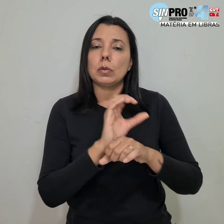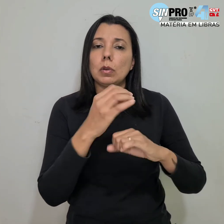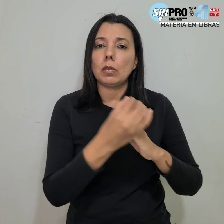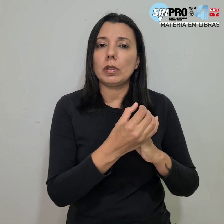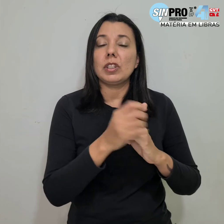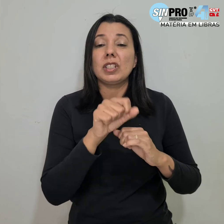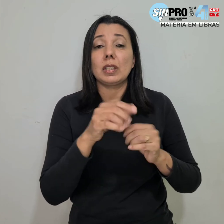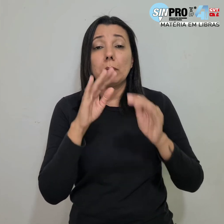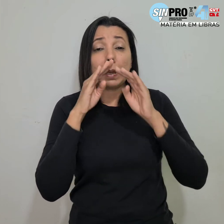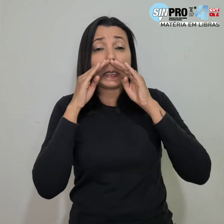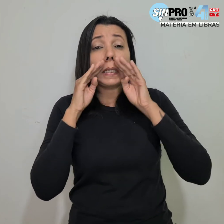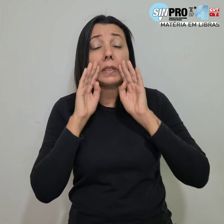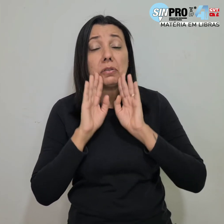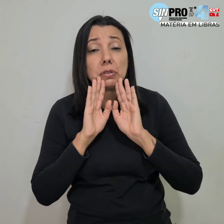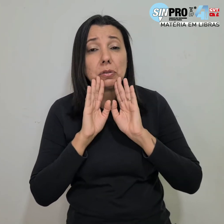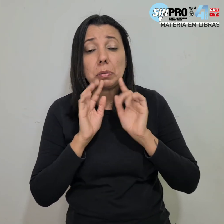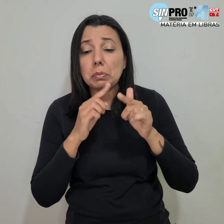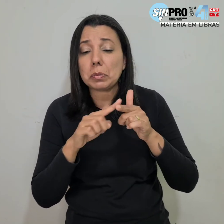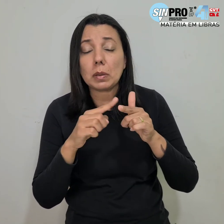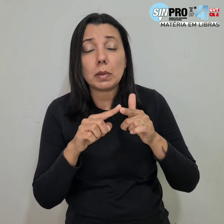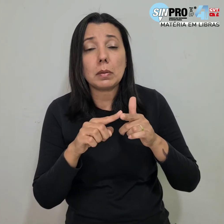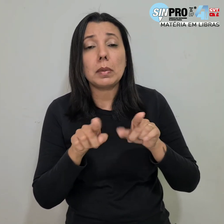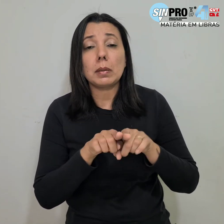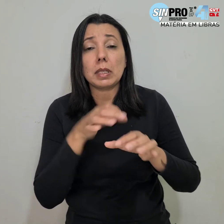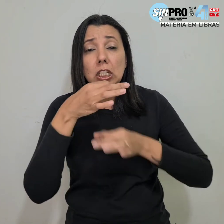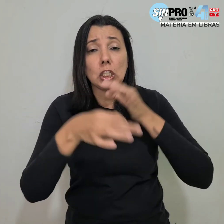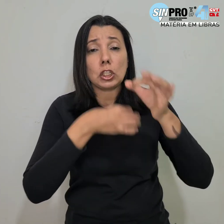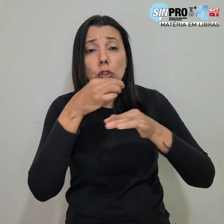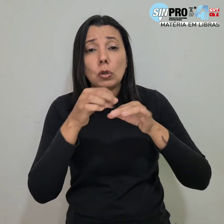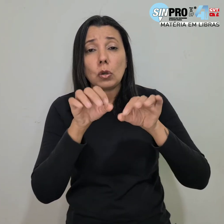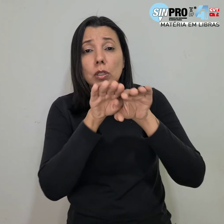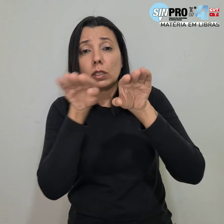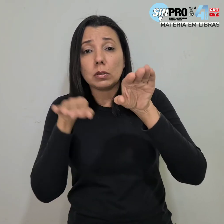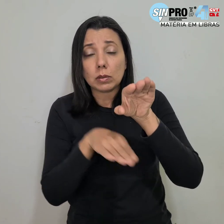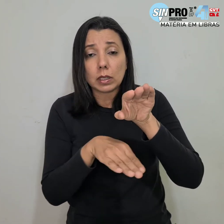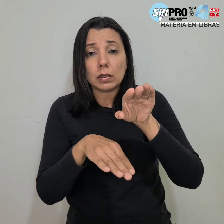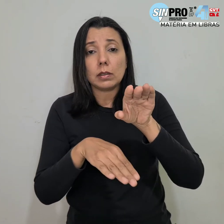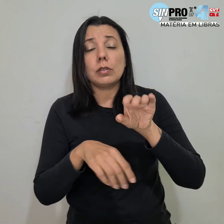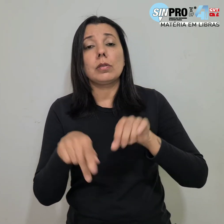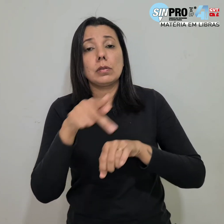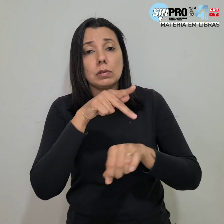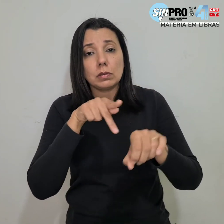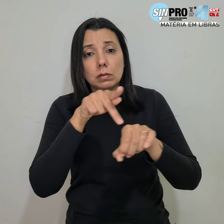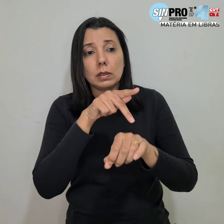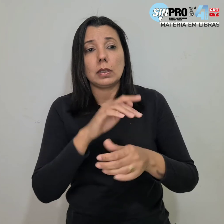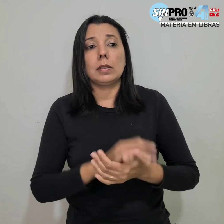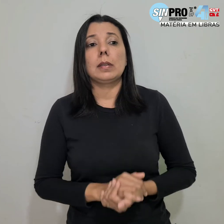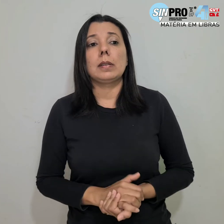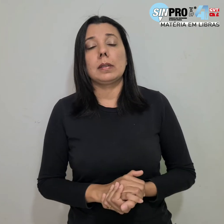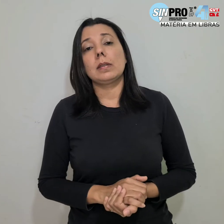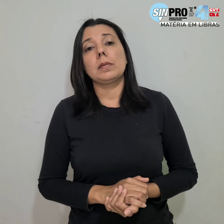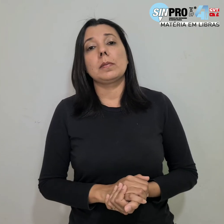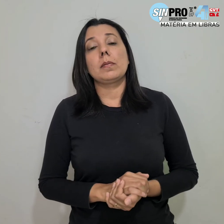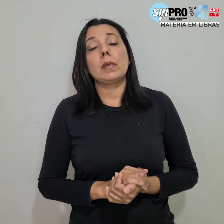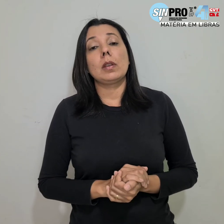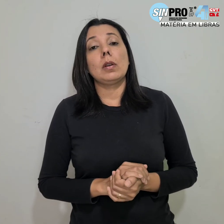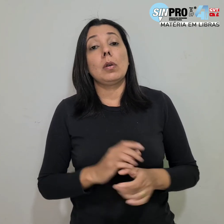é uma tragédia e criticou a desigualdade no país, o aumento